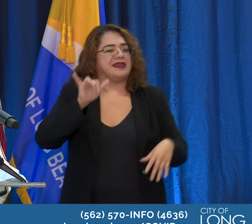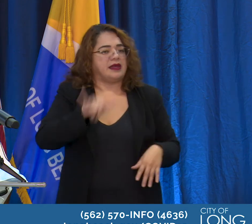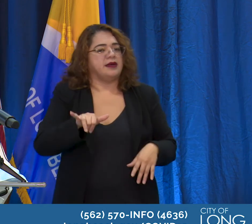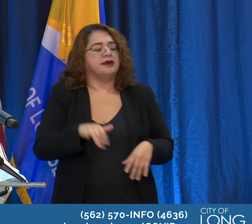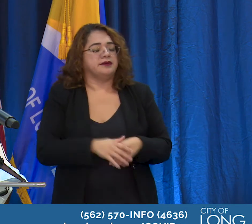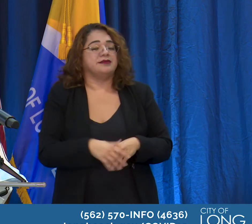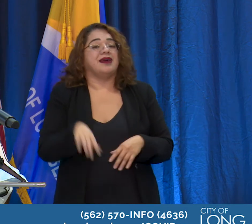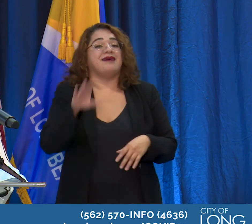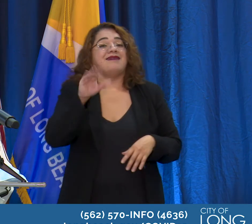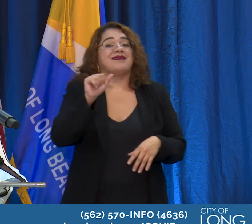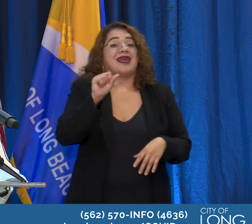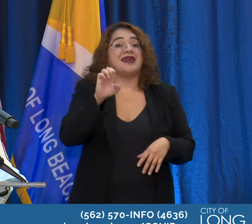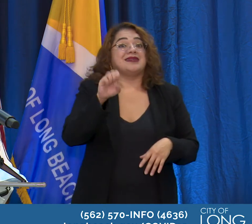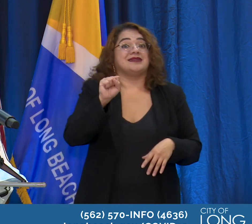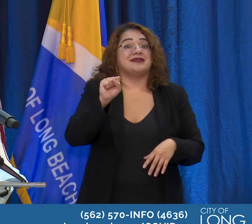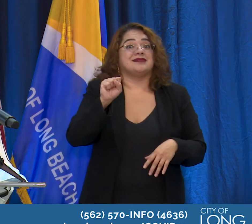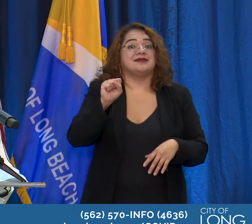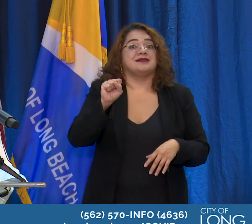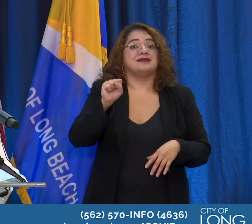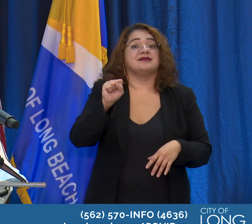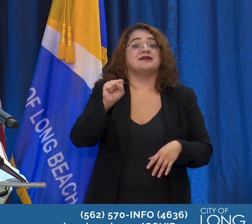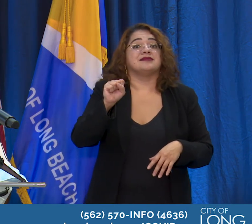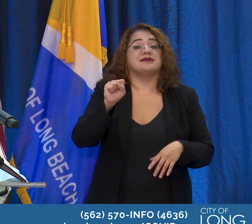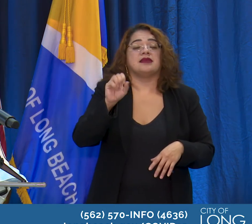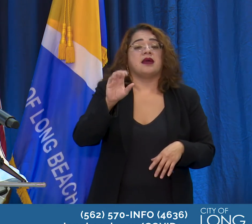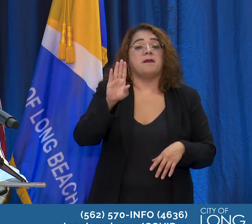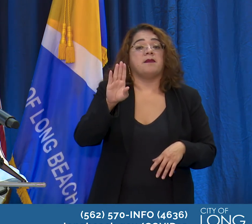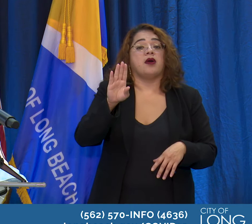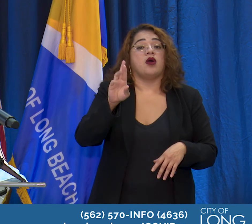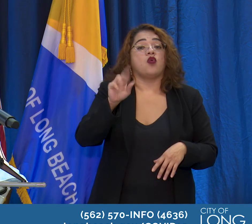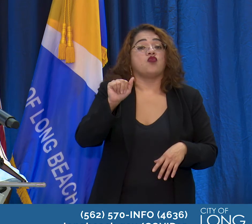casos, que es nuestro segundo indicador.